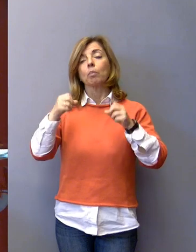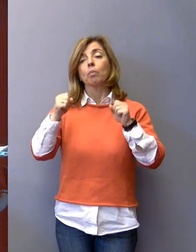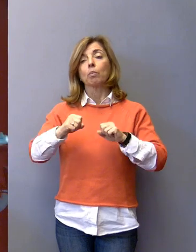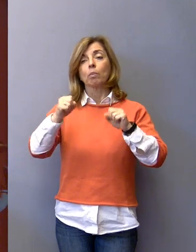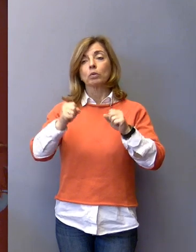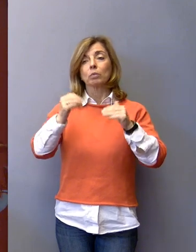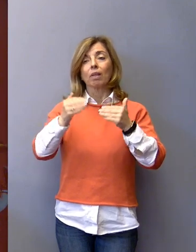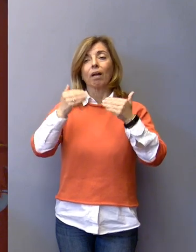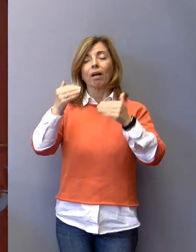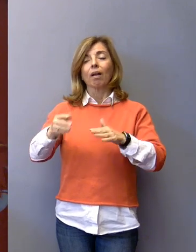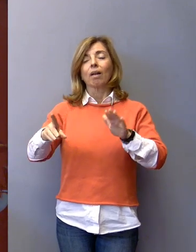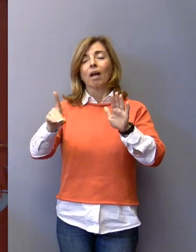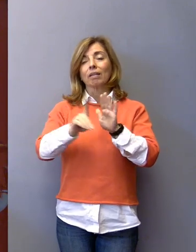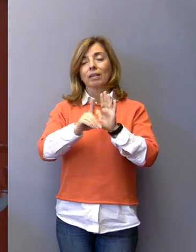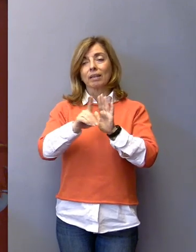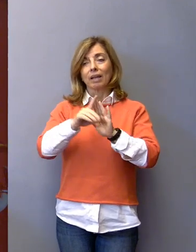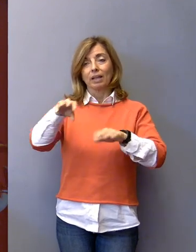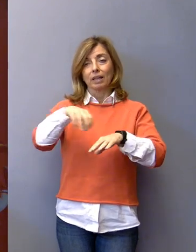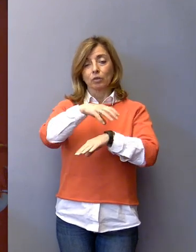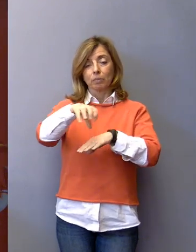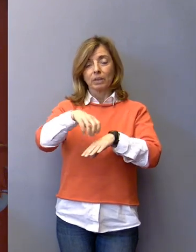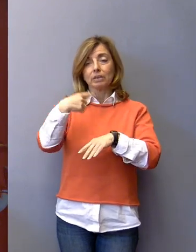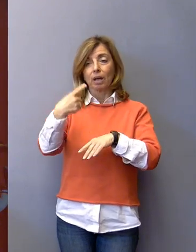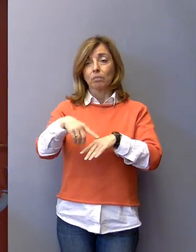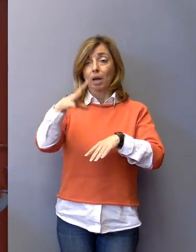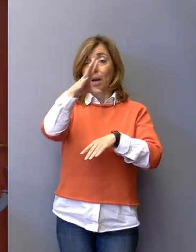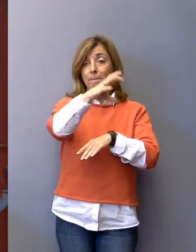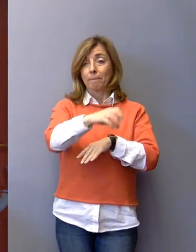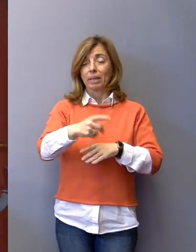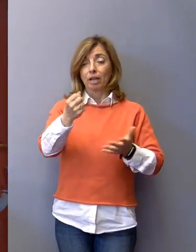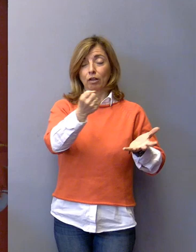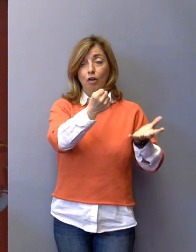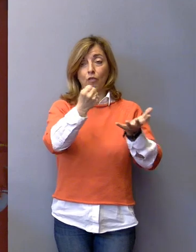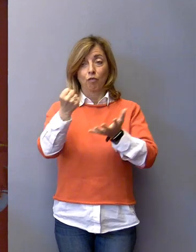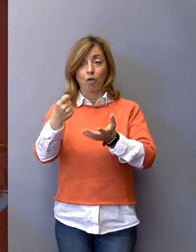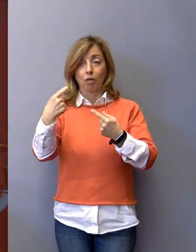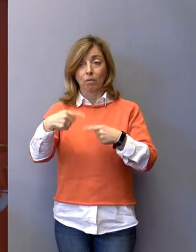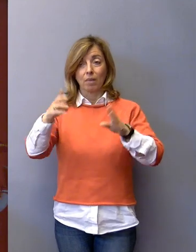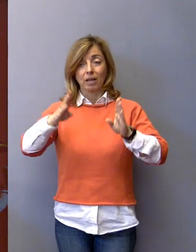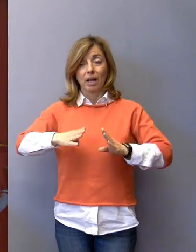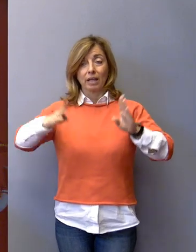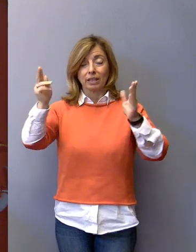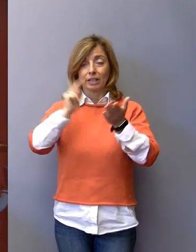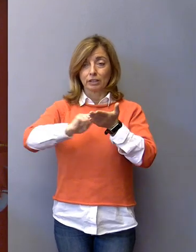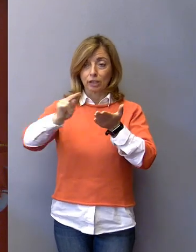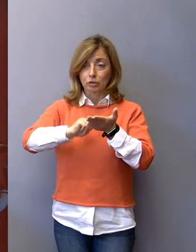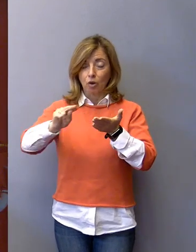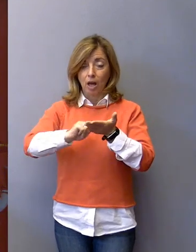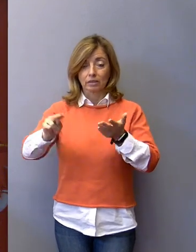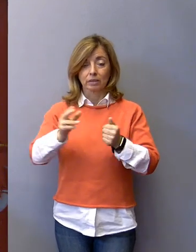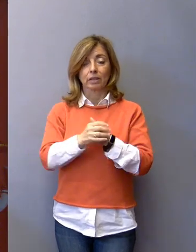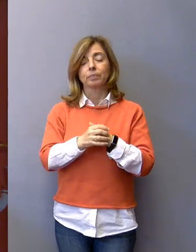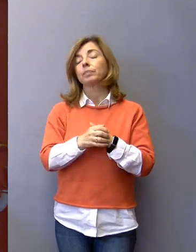al Decreto Ministeriale e quindi andare a prendere i fondi per l'edilizia scolastica dei cittadini degli studenti delle famiglie